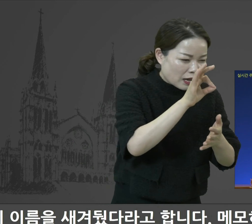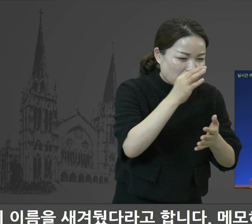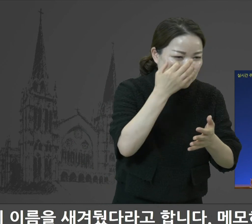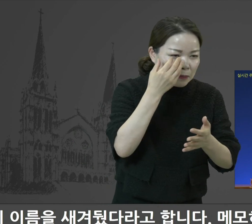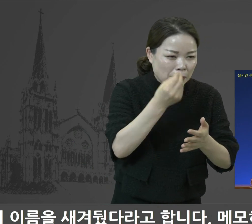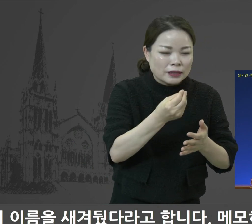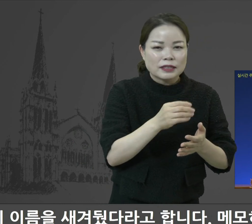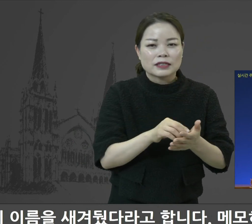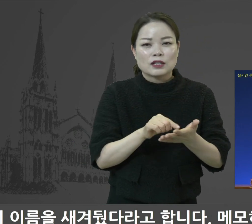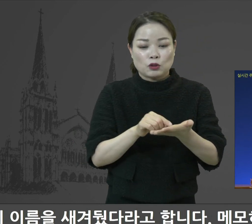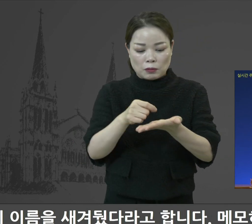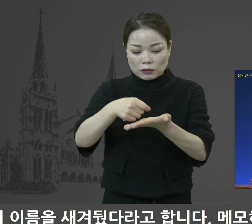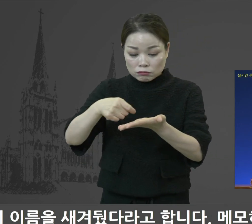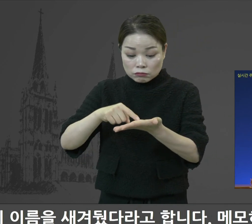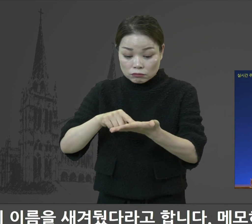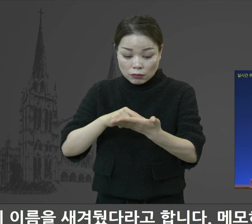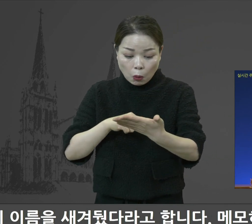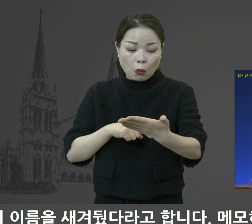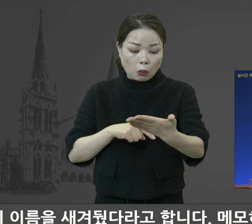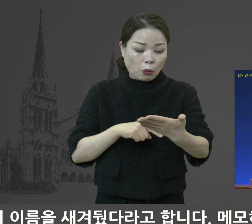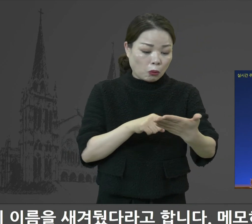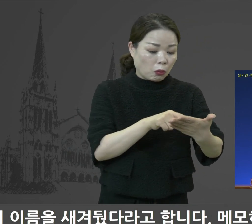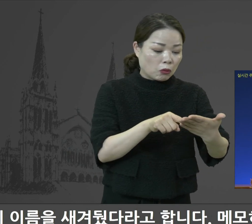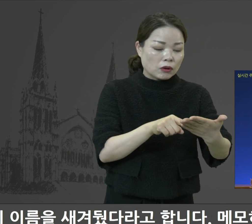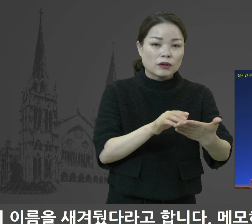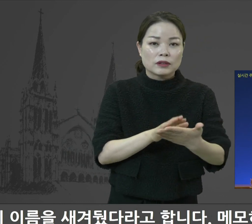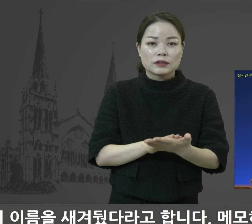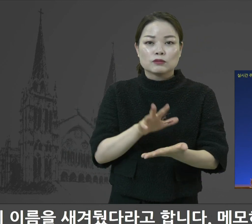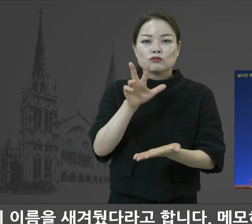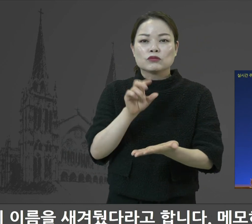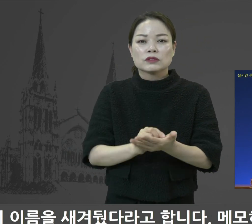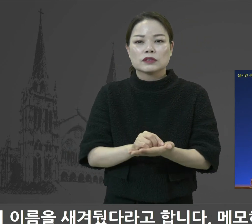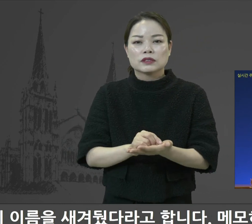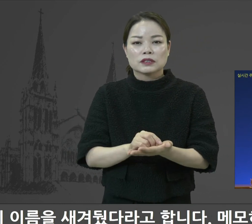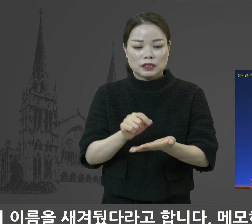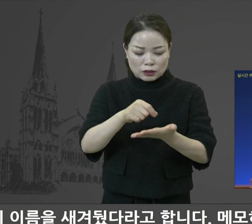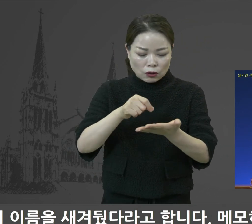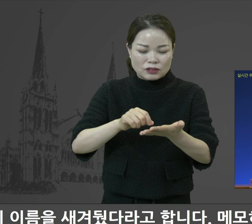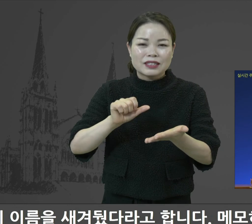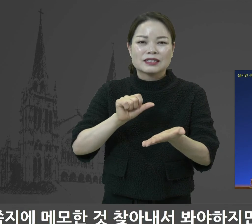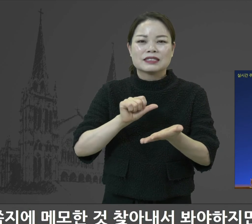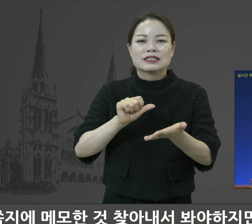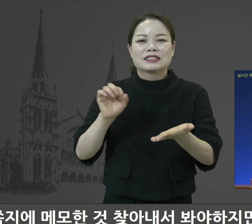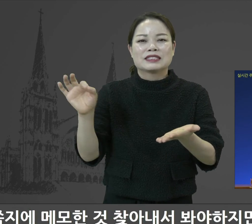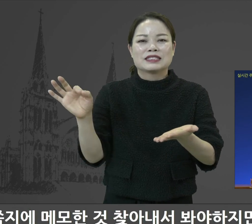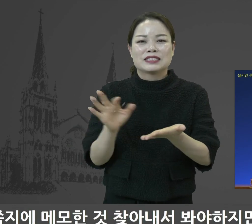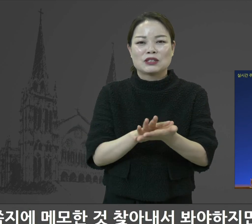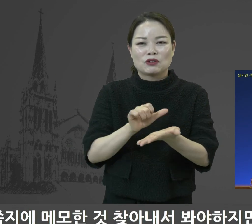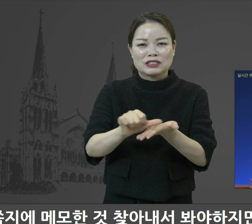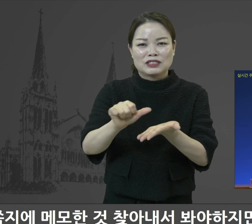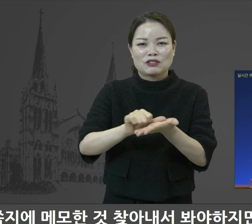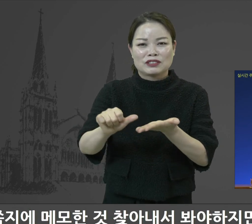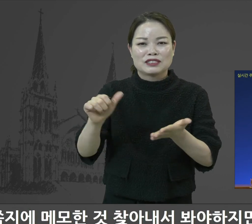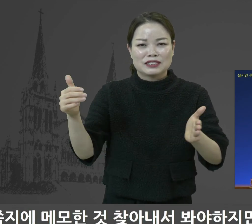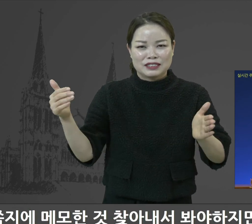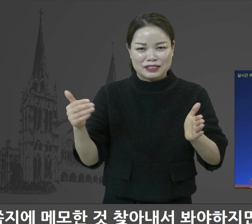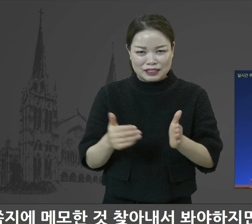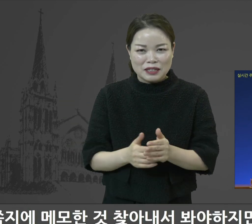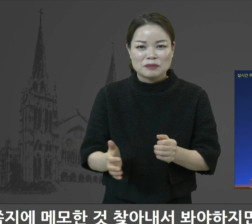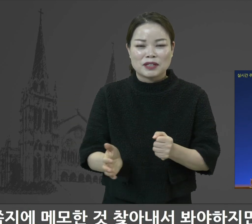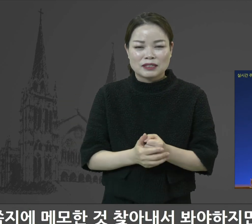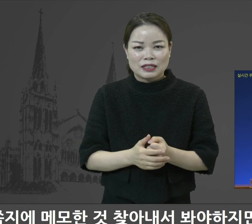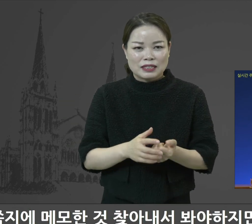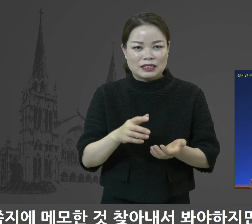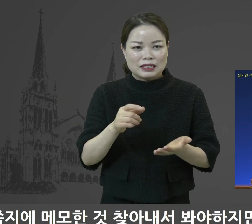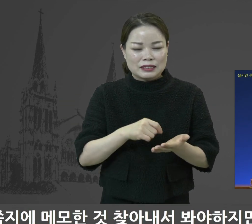되잖아요. 손바닥은 이거 그냥 자기에게 붙어 다녀요. 단 한 가지 문제점이 적어놨는데 지워진다는 거죠. 그래서 쓰는